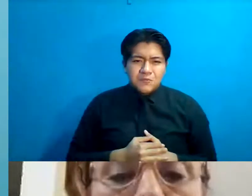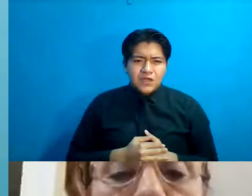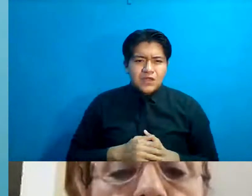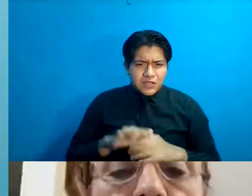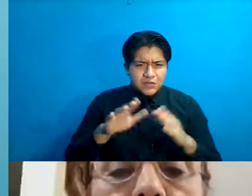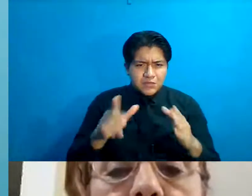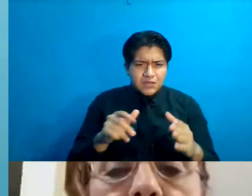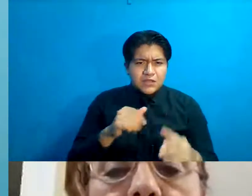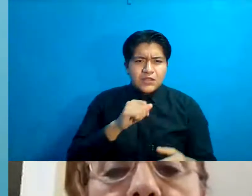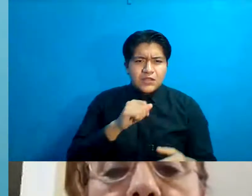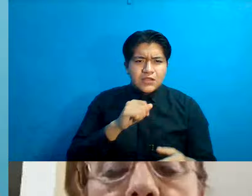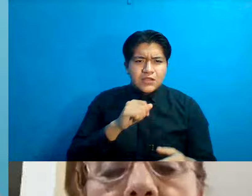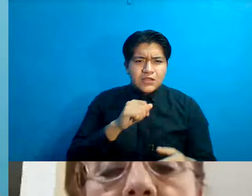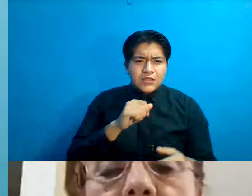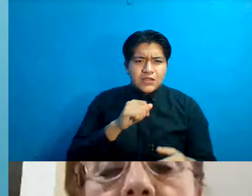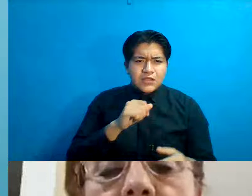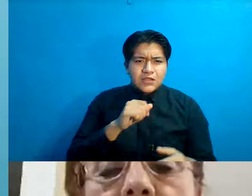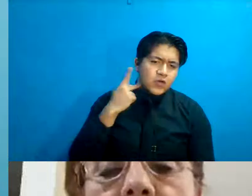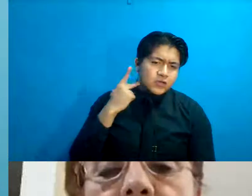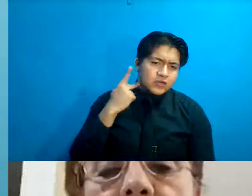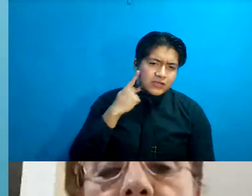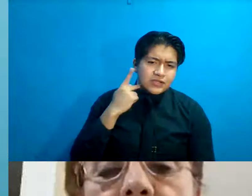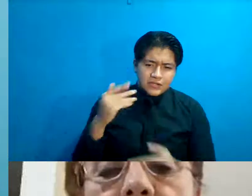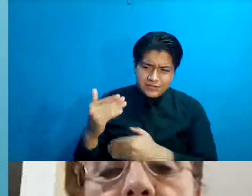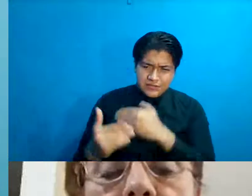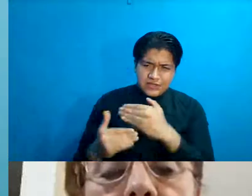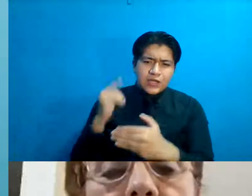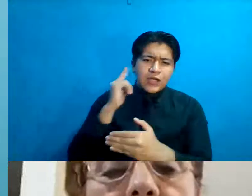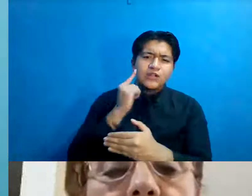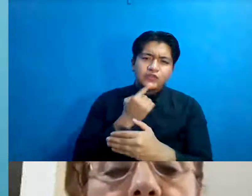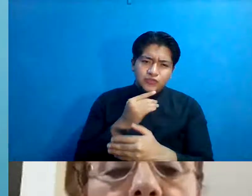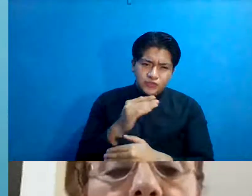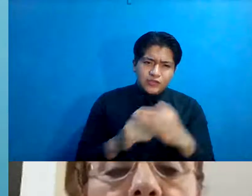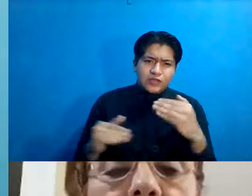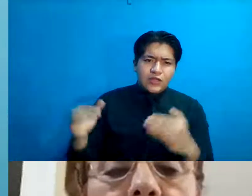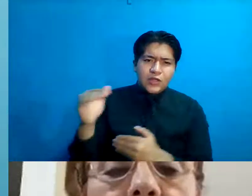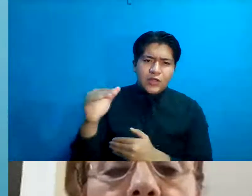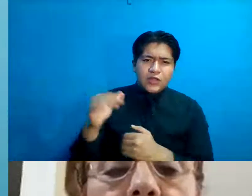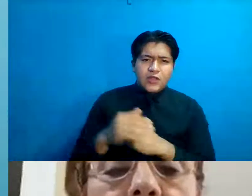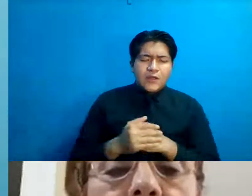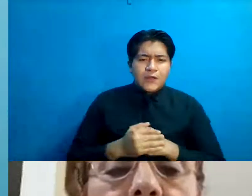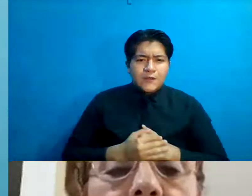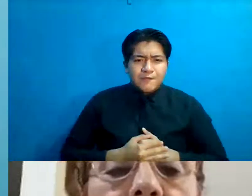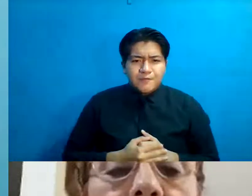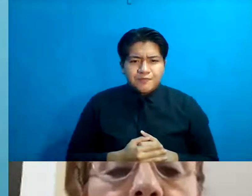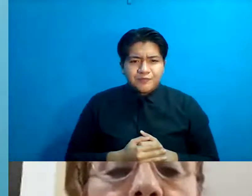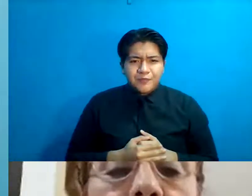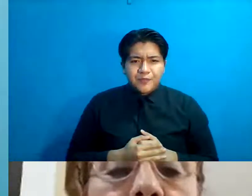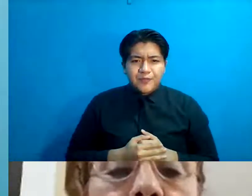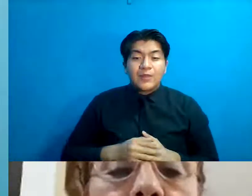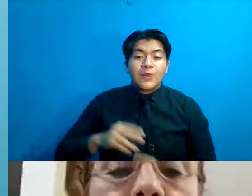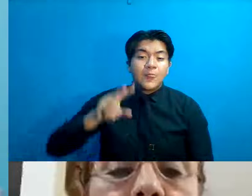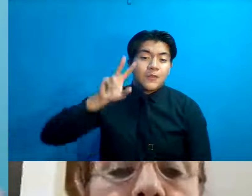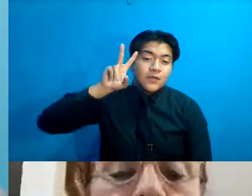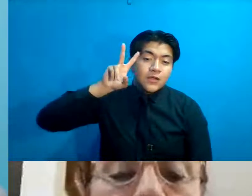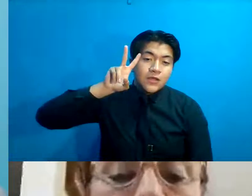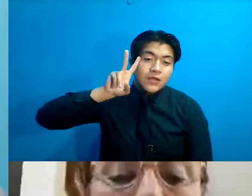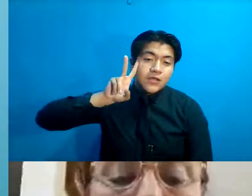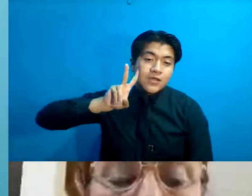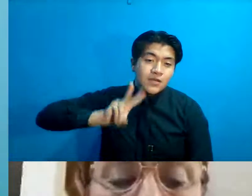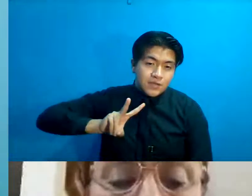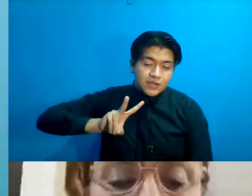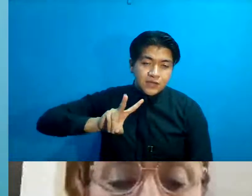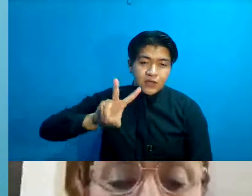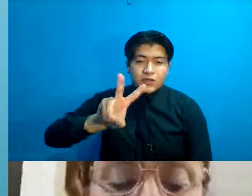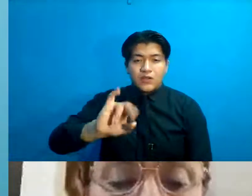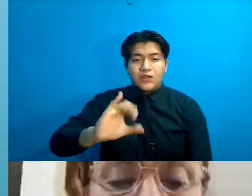política y de los avances que ha tenido la misma comunidad sorda ha sido que a Víctor Zurita Ortiz, por ejemplo,